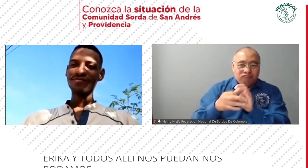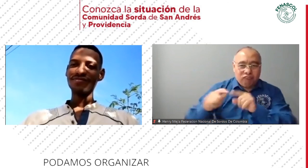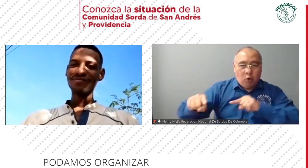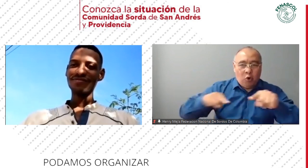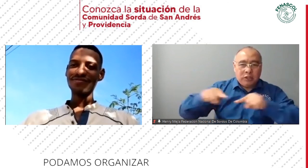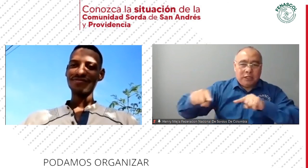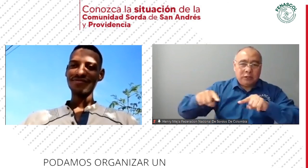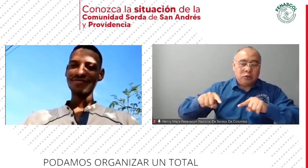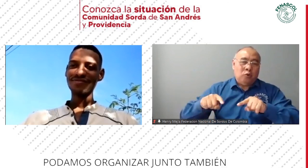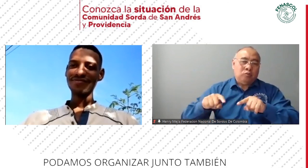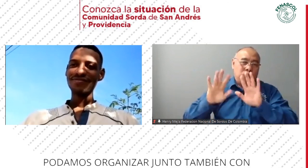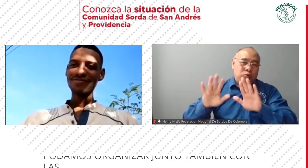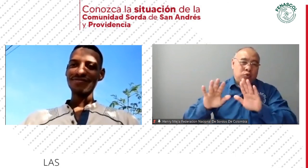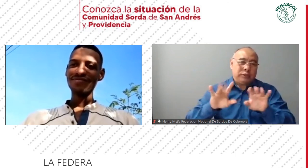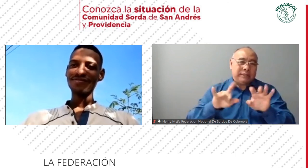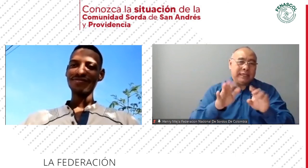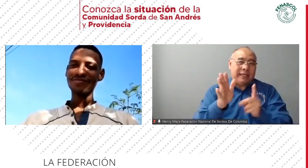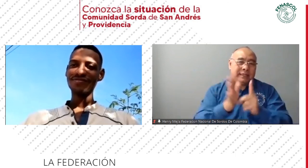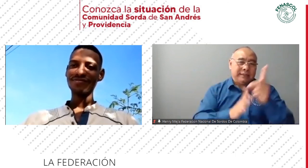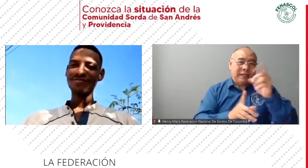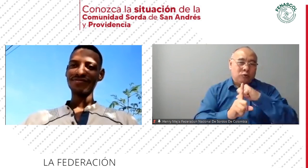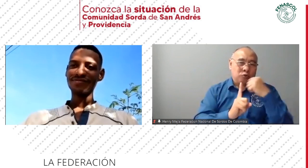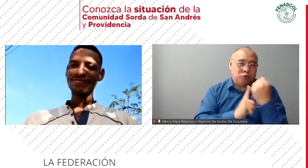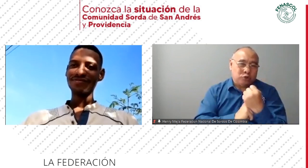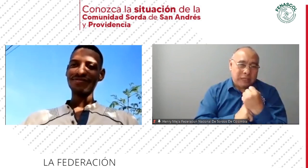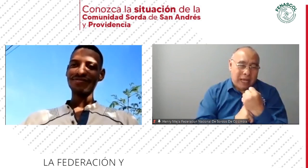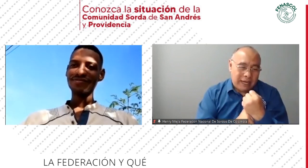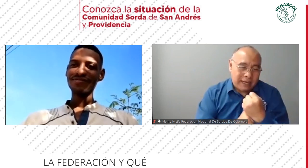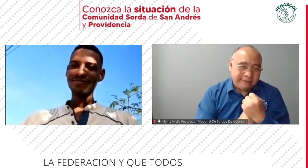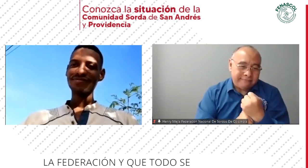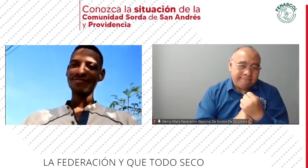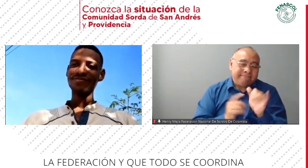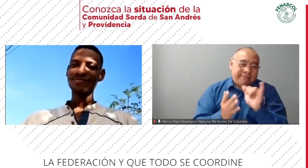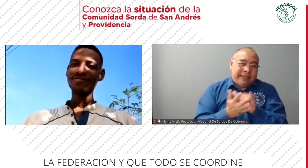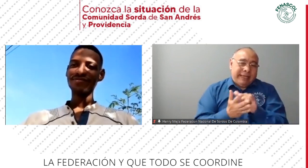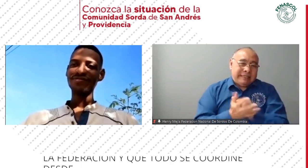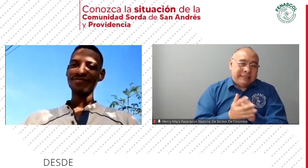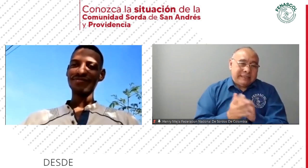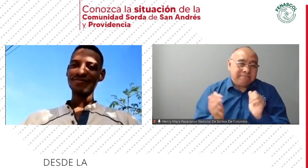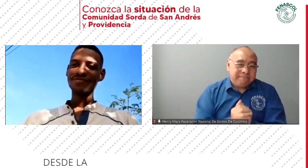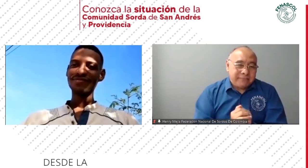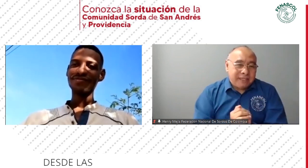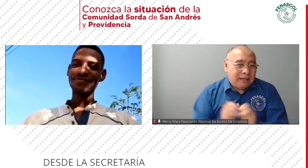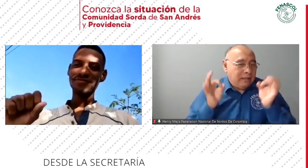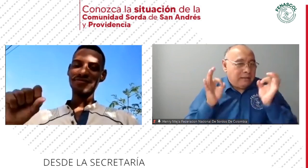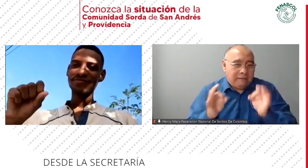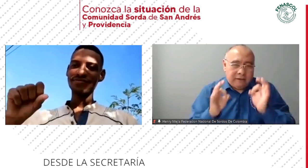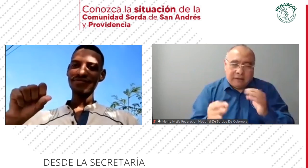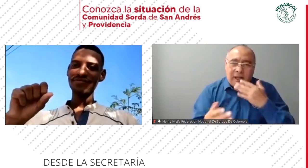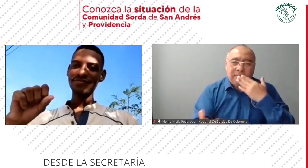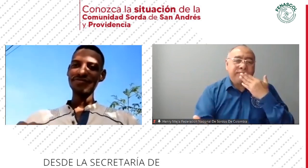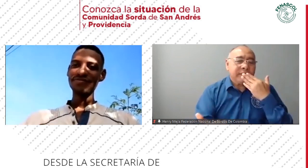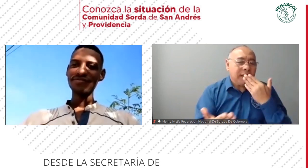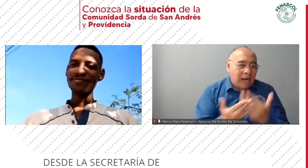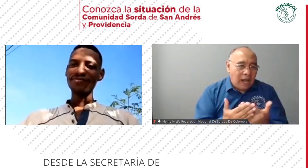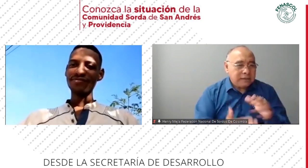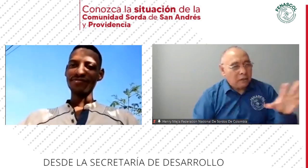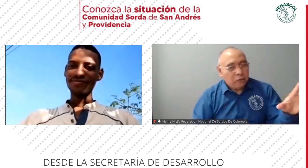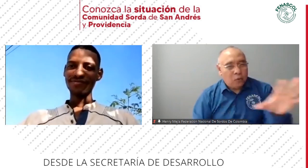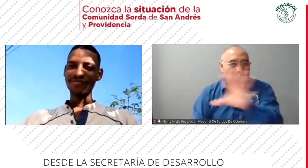podamos organizar junto también con la federación y que todo se coordine desde la secretaria de